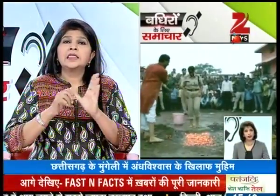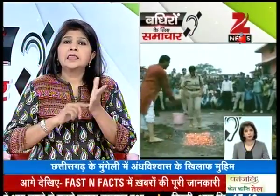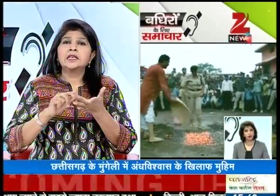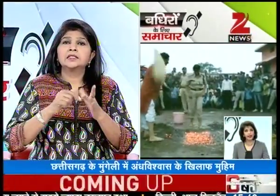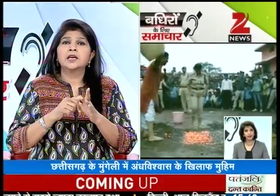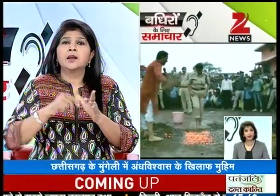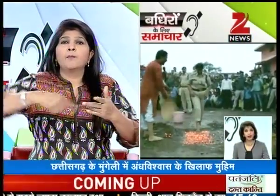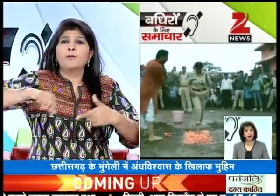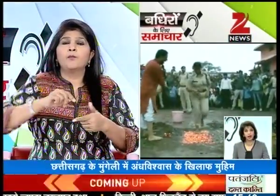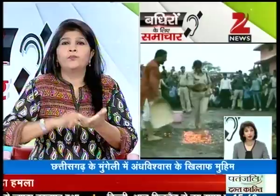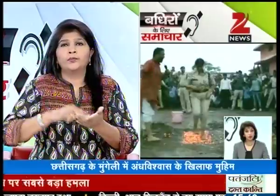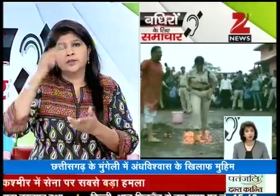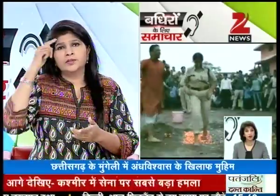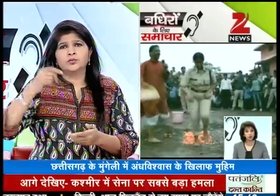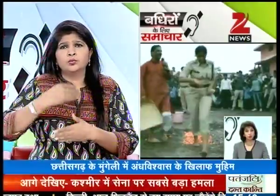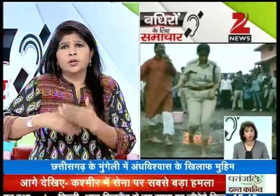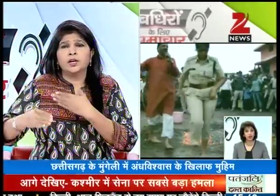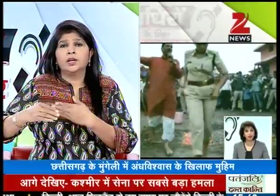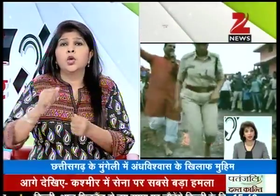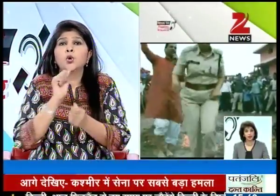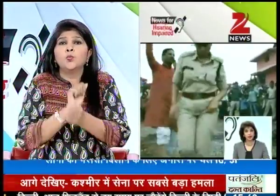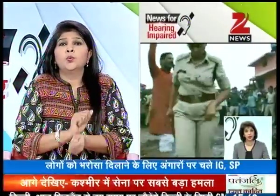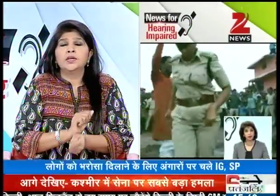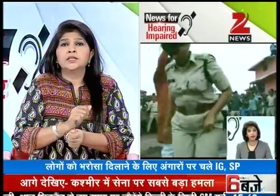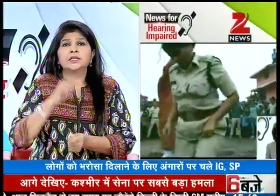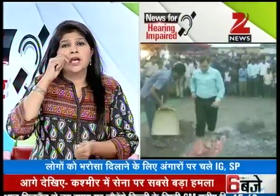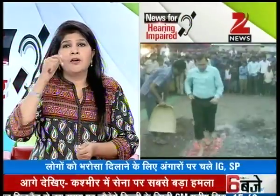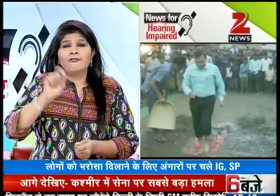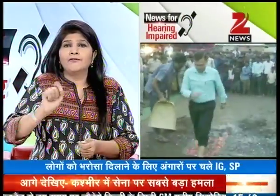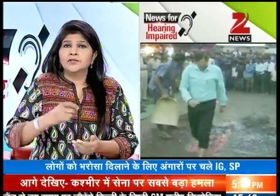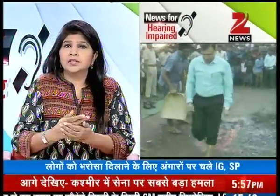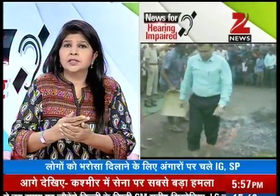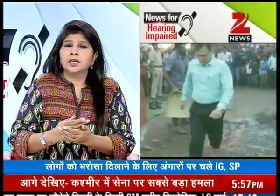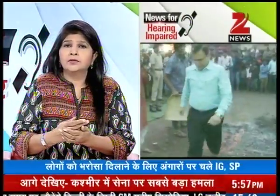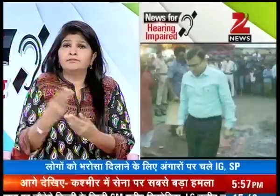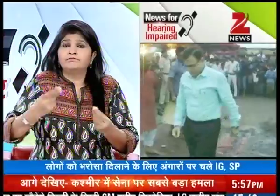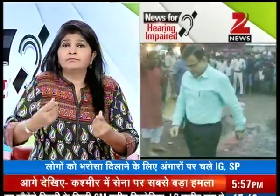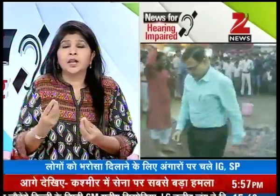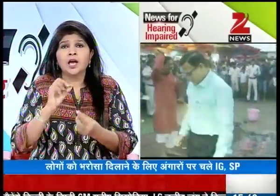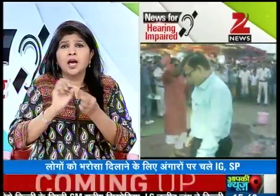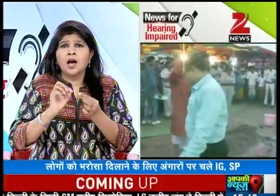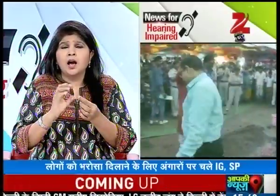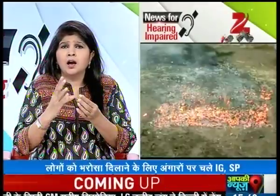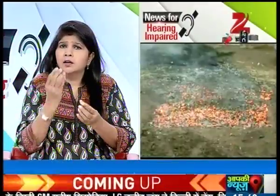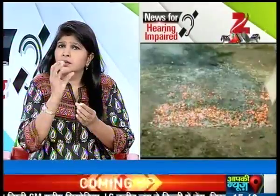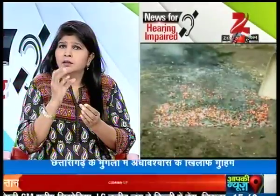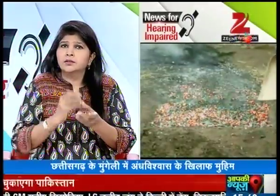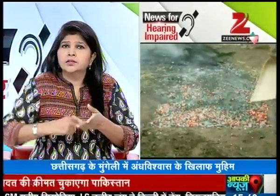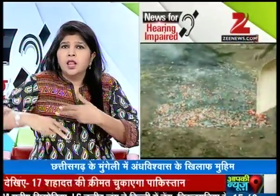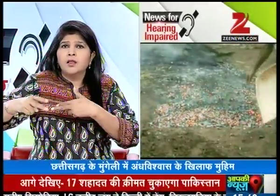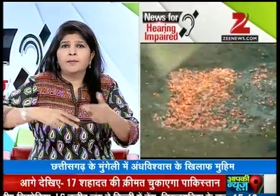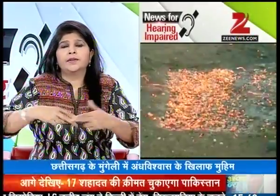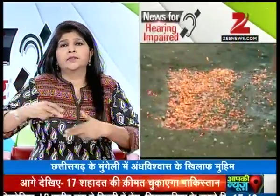छत्तीसगढ़ के मुंगेली में अंधविश्वास को दूर करने के लिए पुलिस के अधिकारी दहकते अंगारों पर चले।